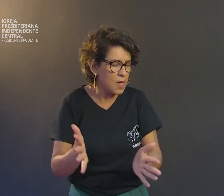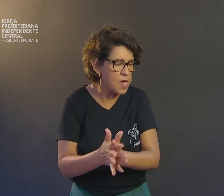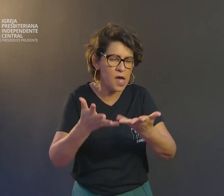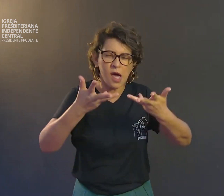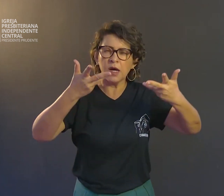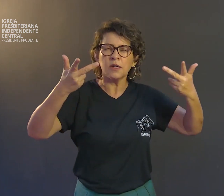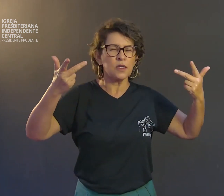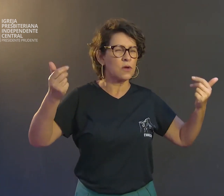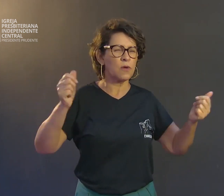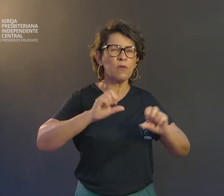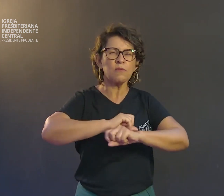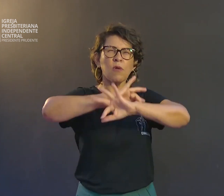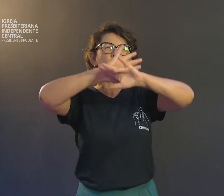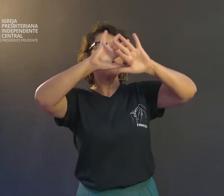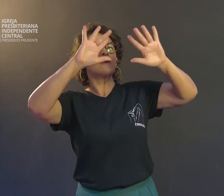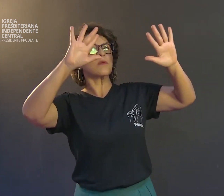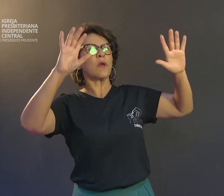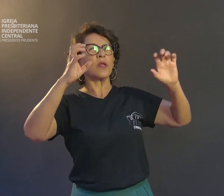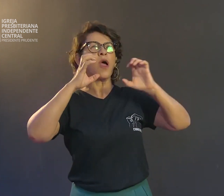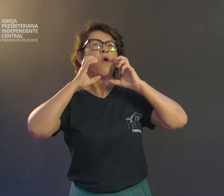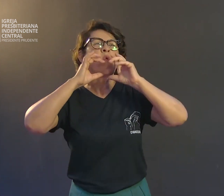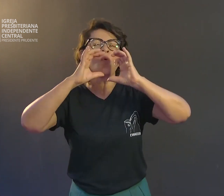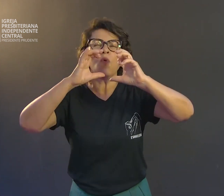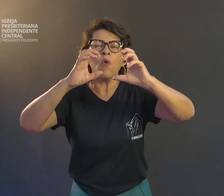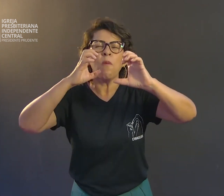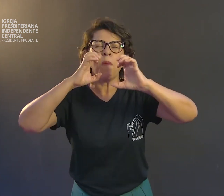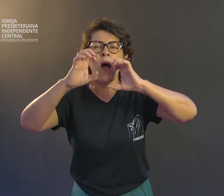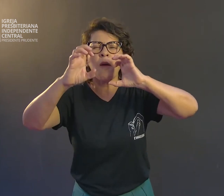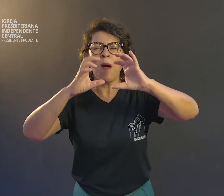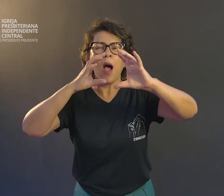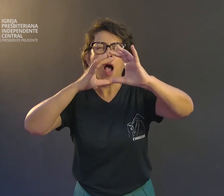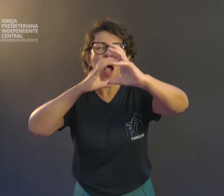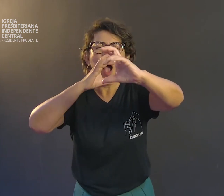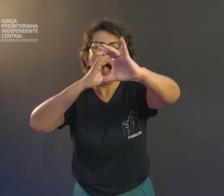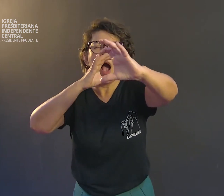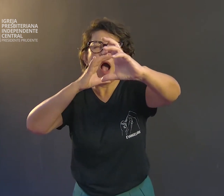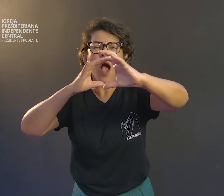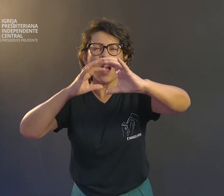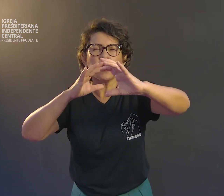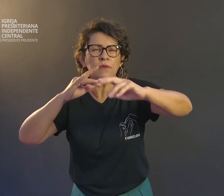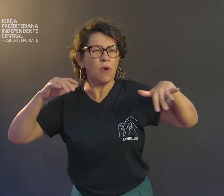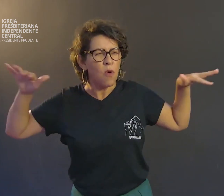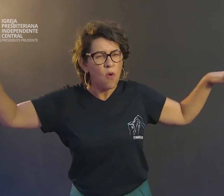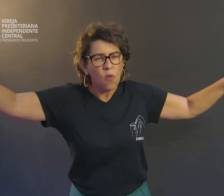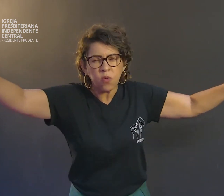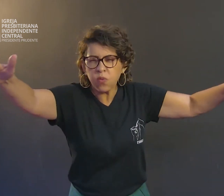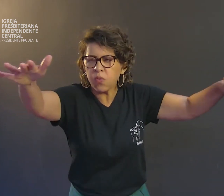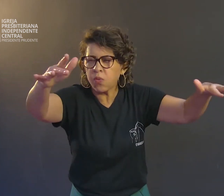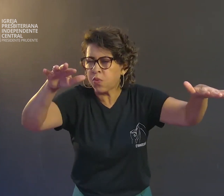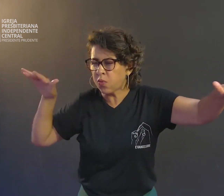um grande som de trombeta, e estes reunirão os seus eleitos dos quatro ventos, de uma